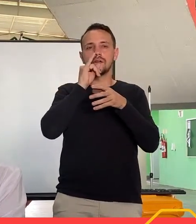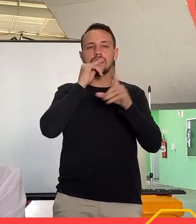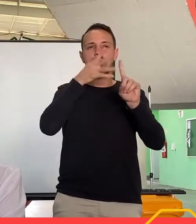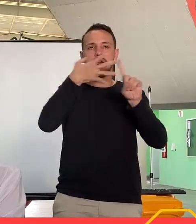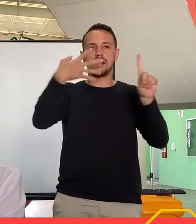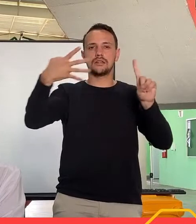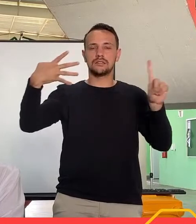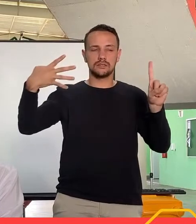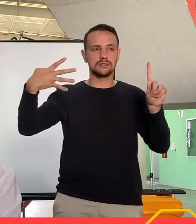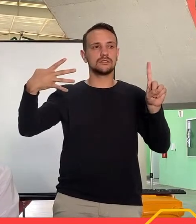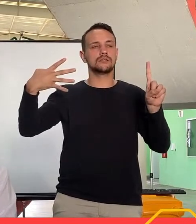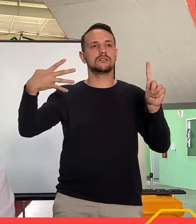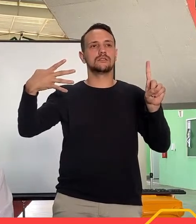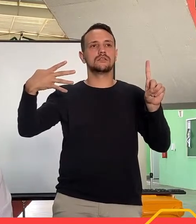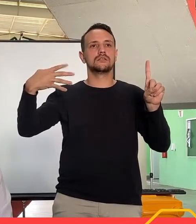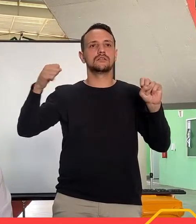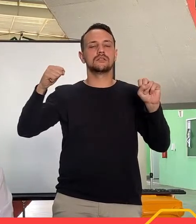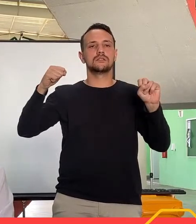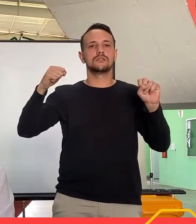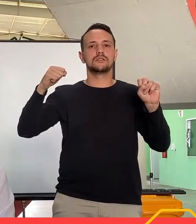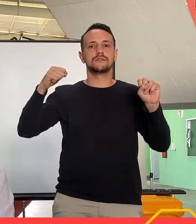e aí são